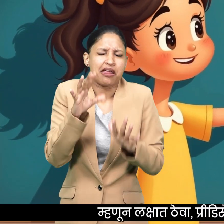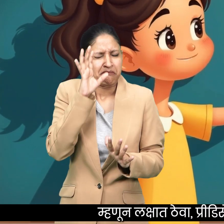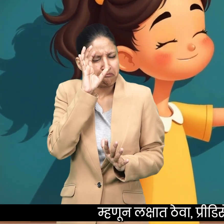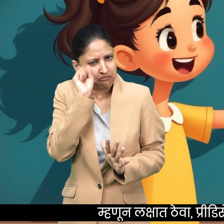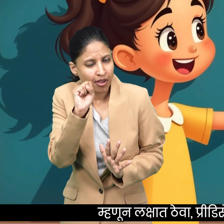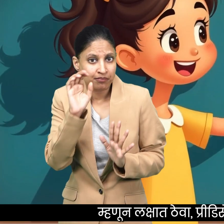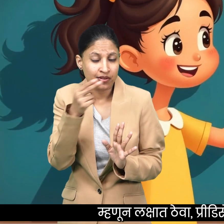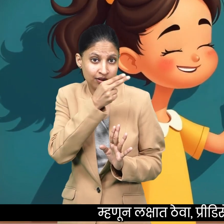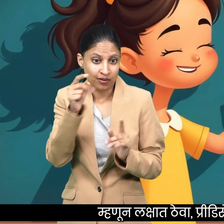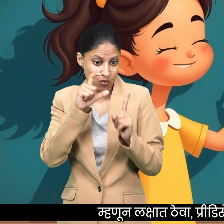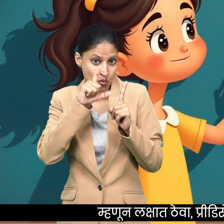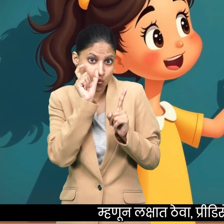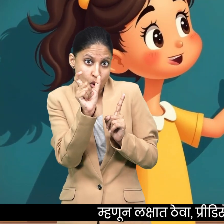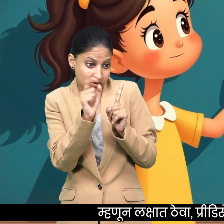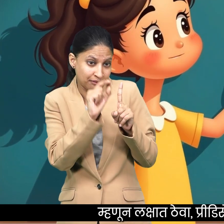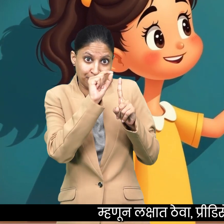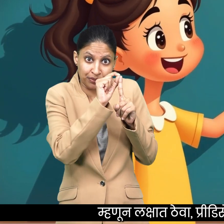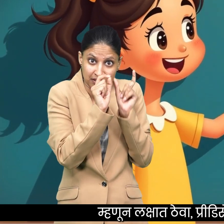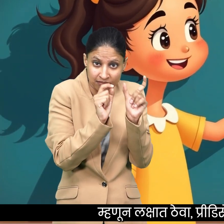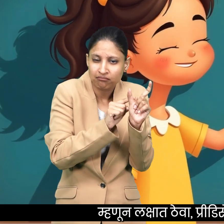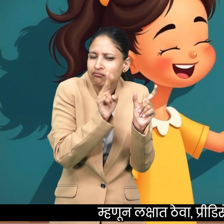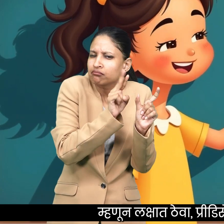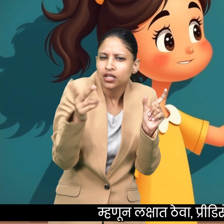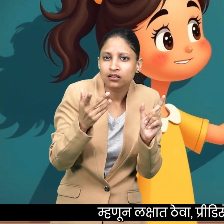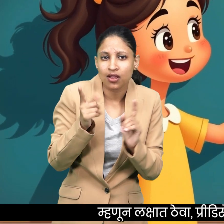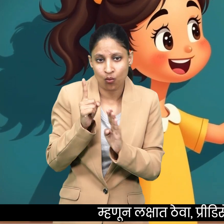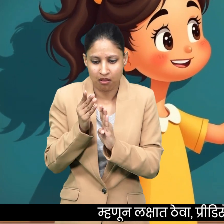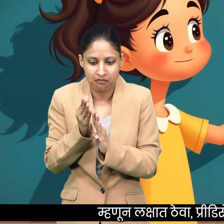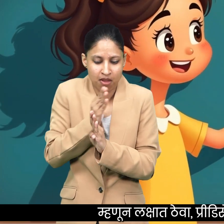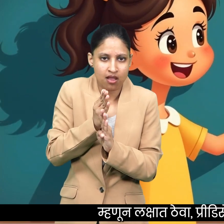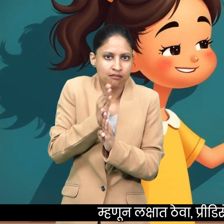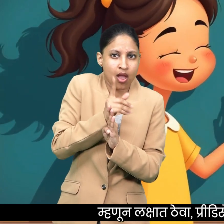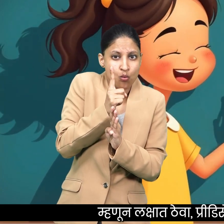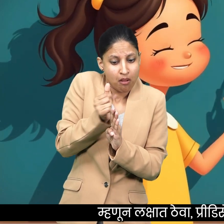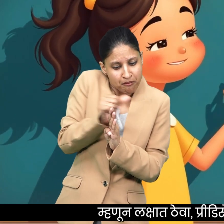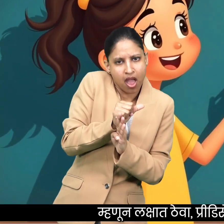म्हणून लक्षात ठेवा, प्रेडिसेसर म्हणजे अगदी आधीची संख्या.